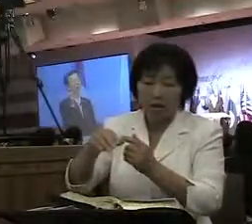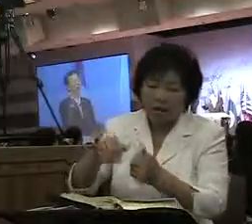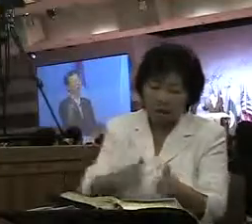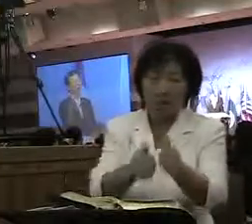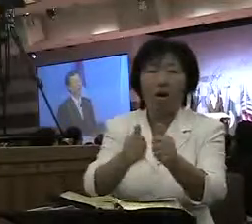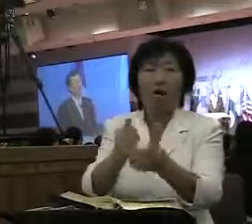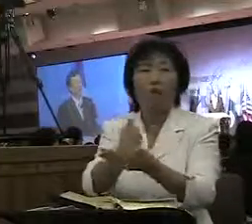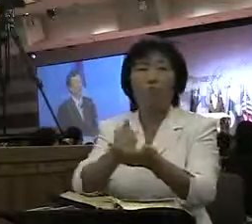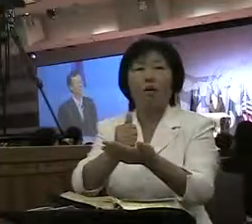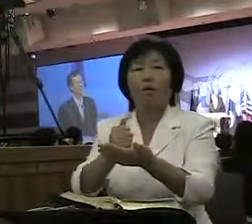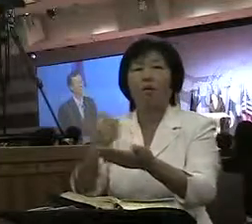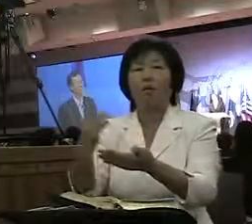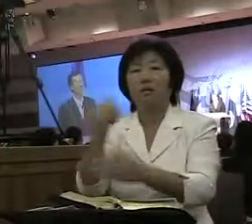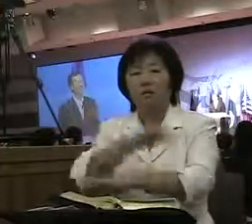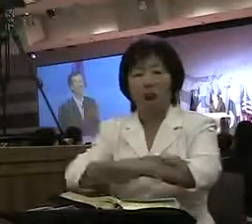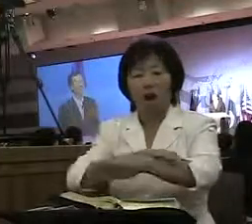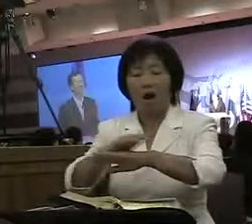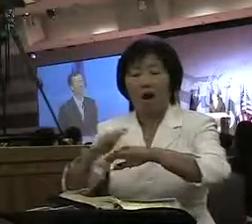운명이 좌우되더라고요.